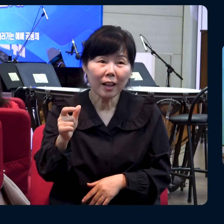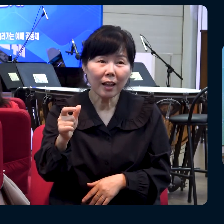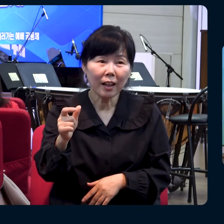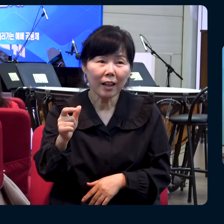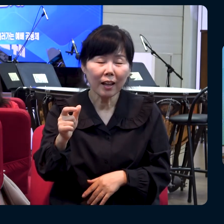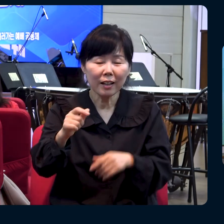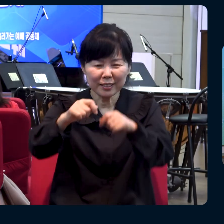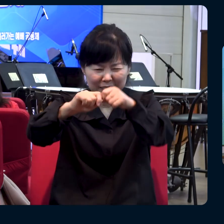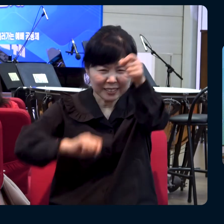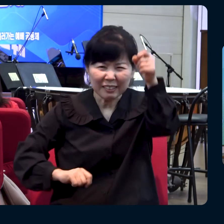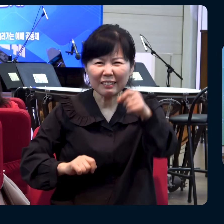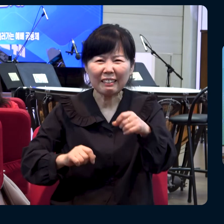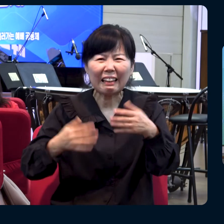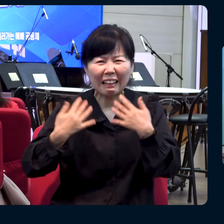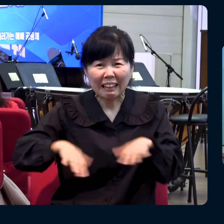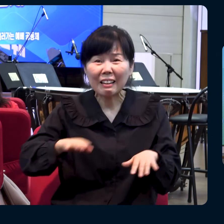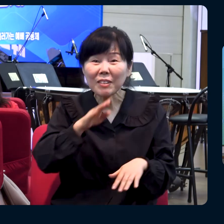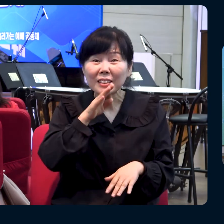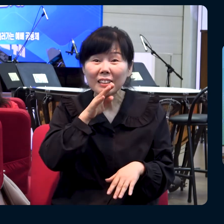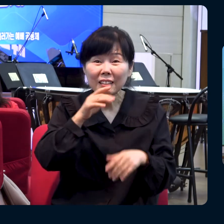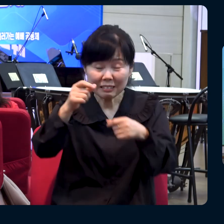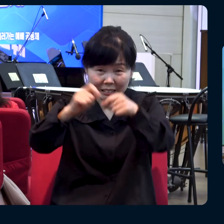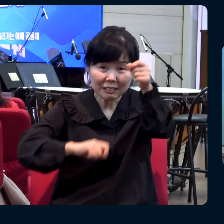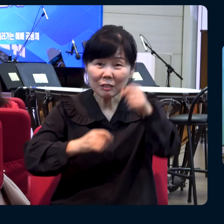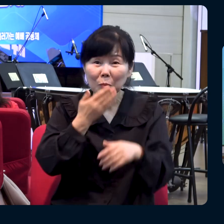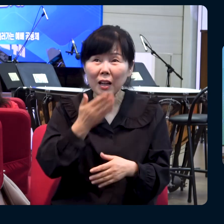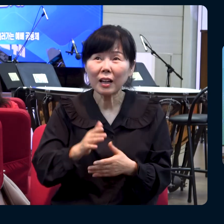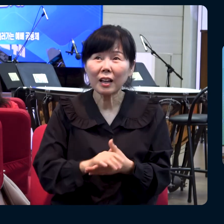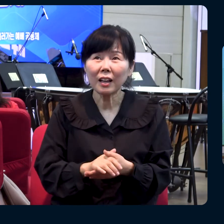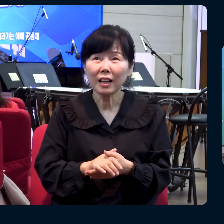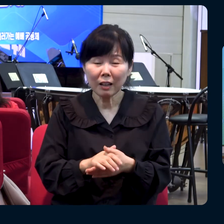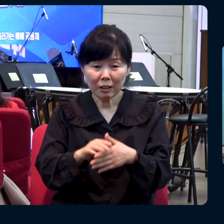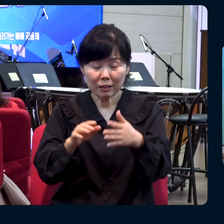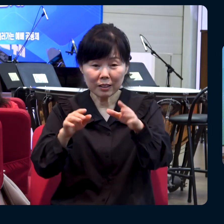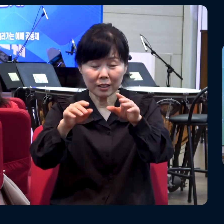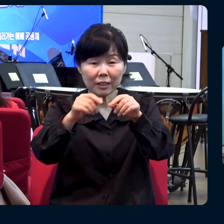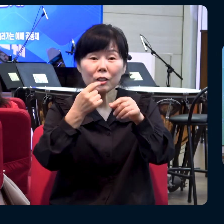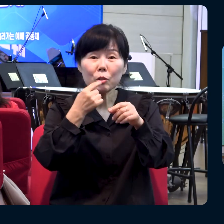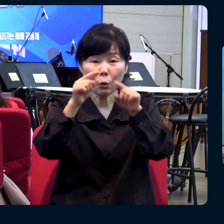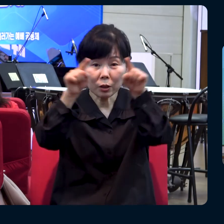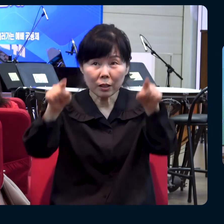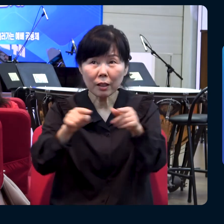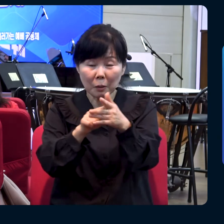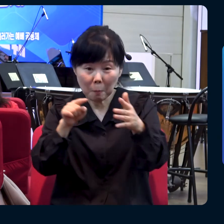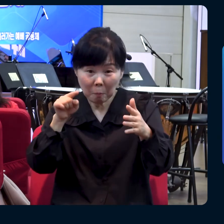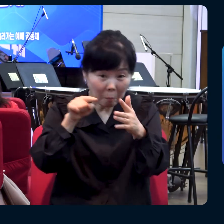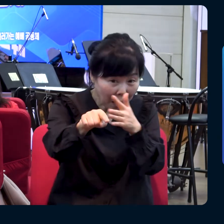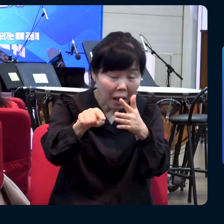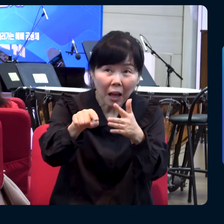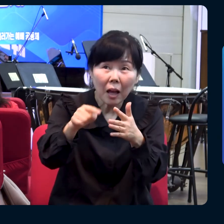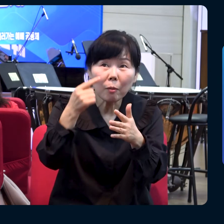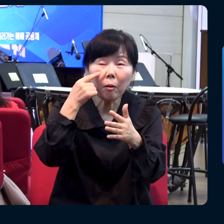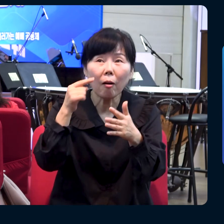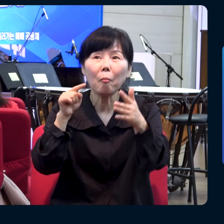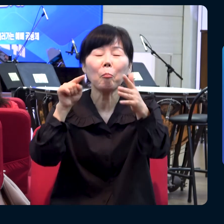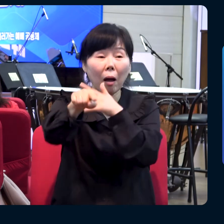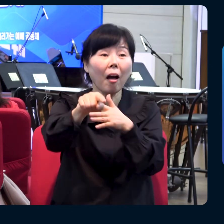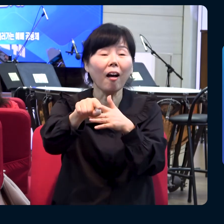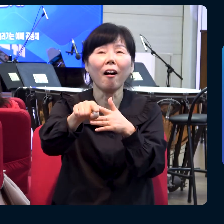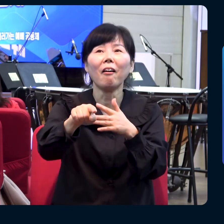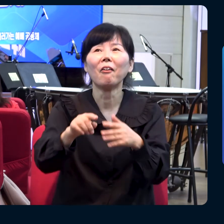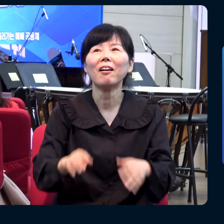종이는요 금방 찢어집니다. 내가 이렇게 붙들고 있을 테니까 손가락을 푹 찔러서 이걸 한번 찢어봐요.